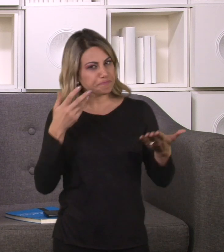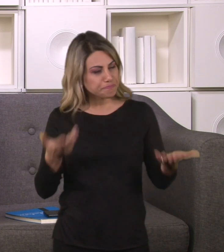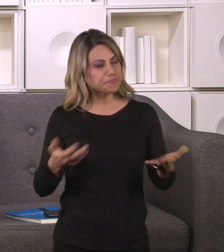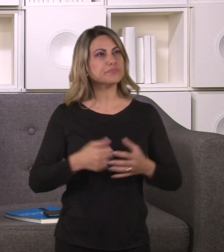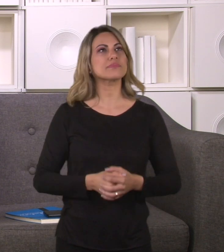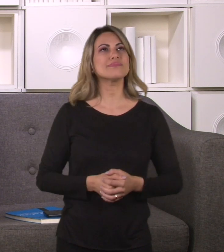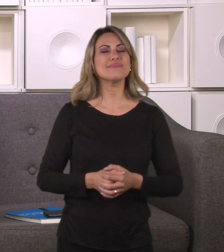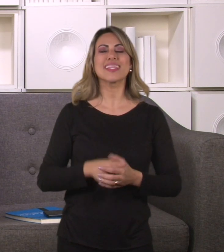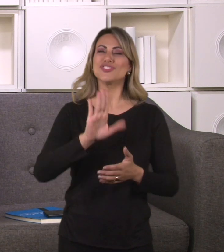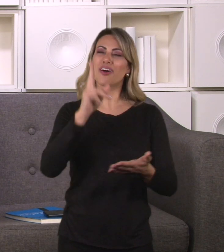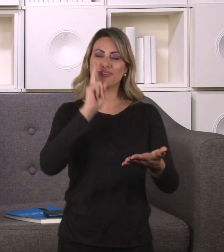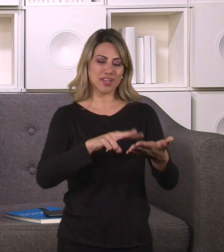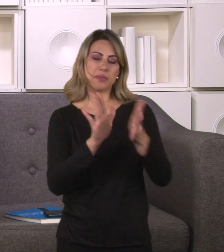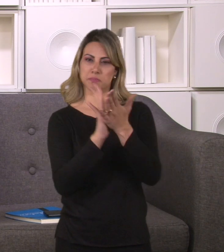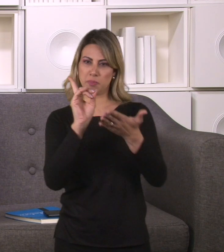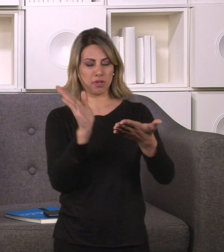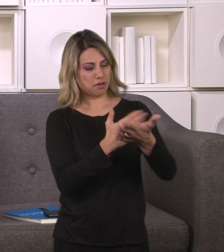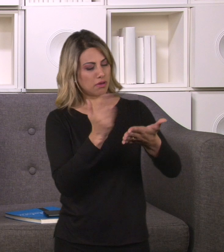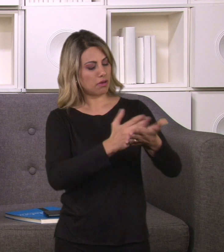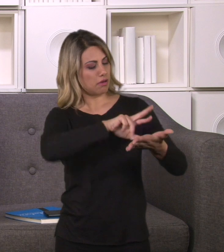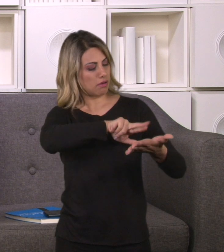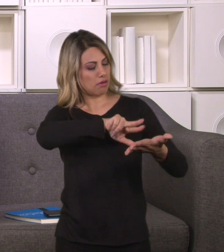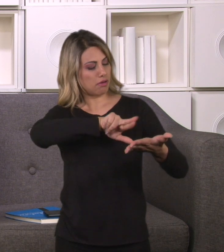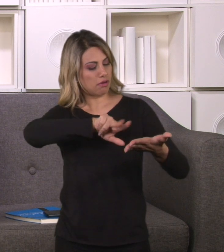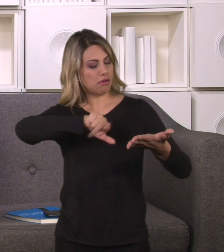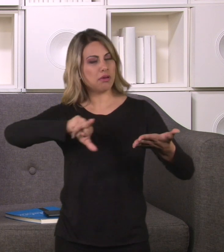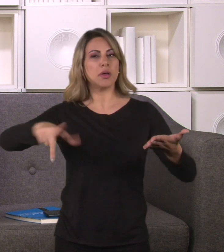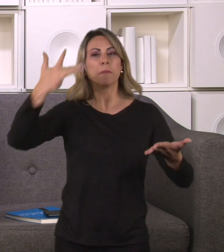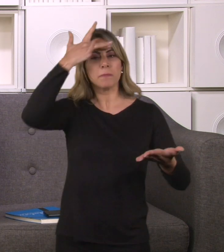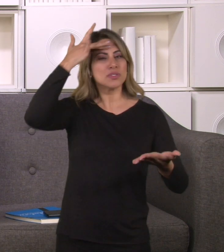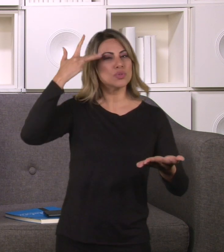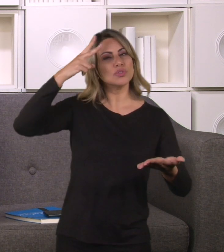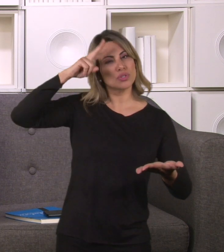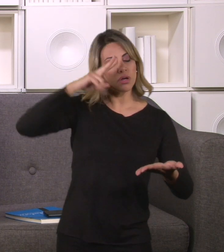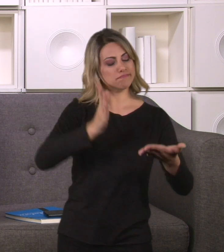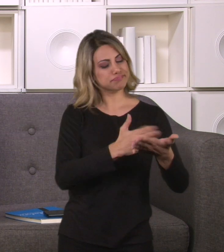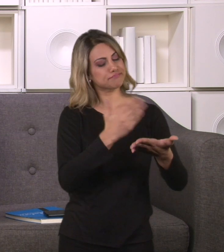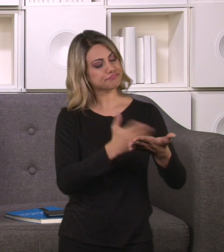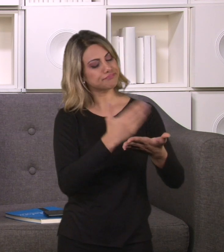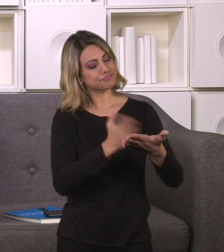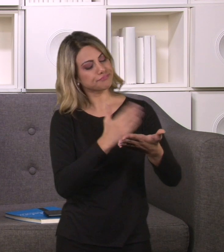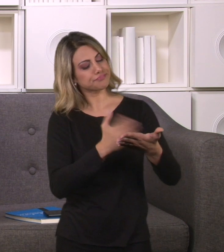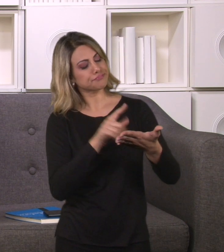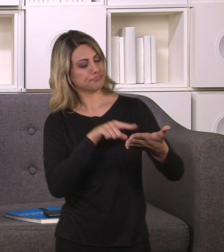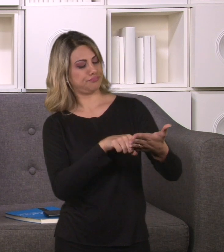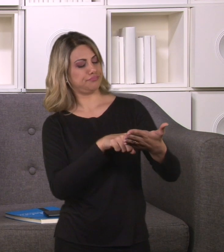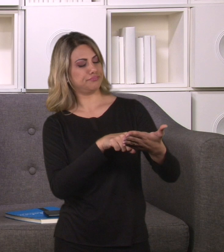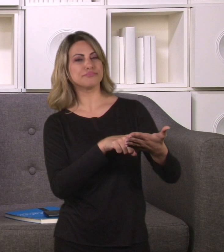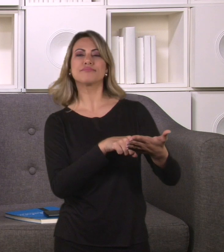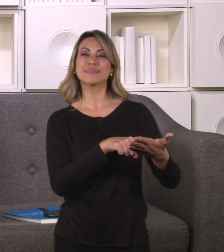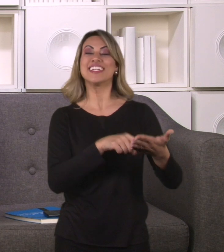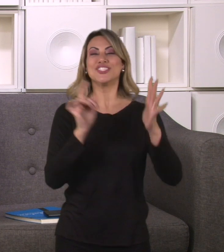As personas da Bíblia, as personagens da Bíblia, e inclusive o próprio Jesus, eles são representativos de